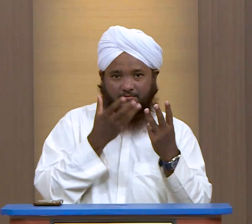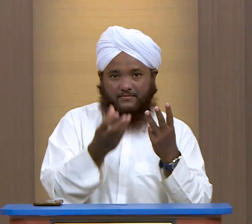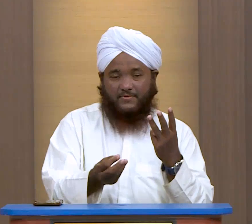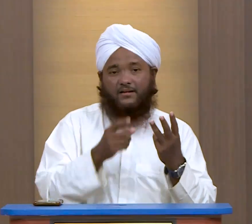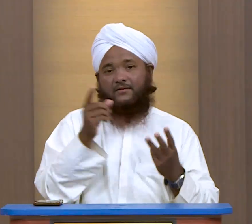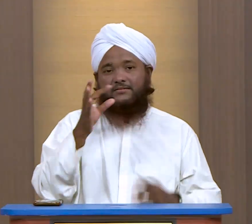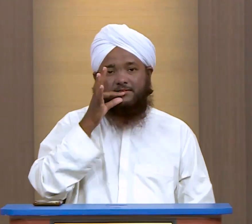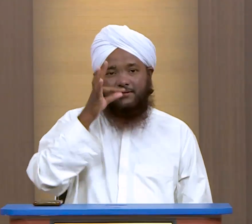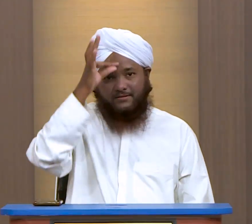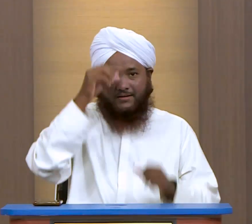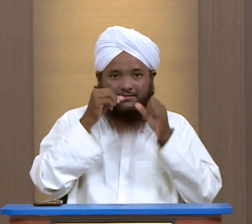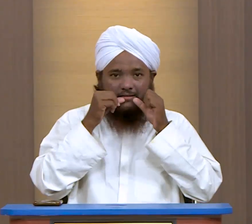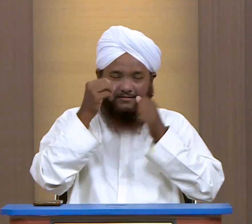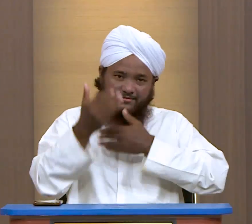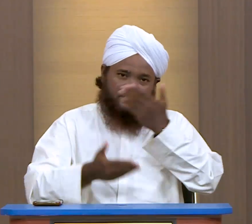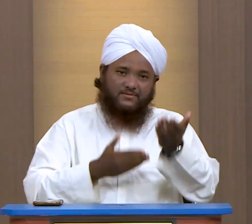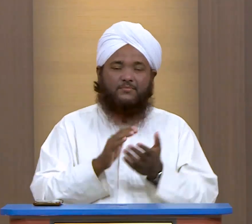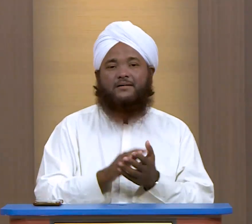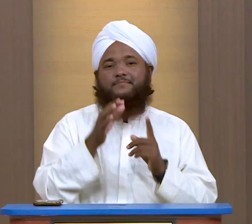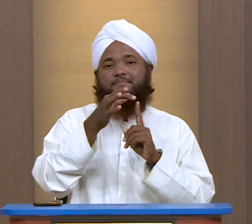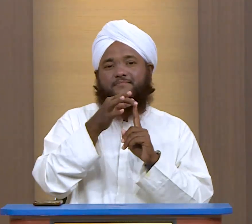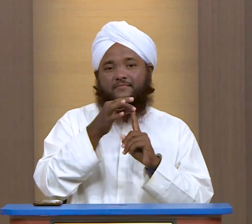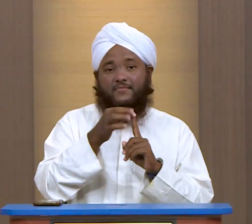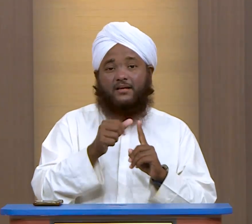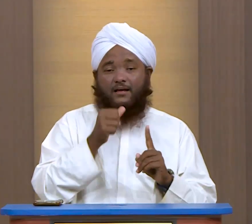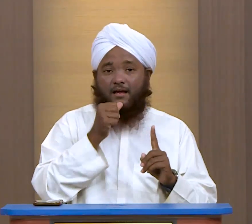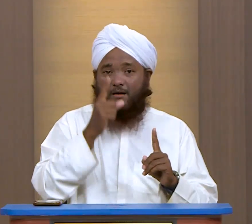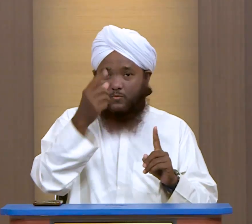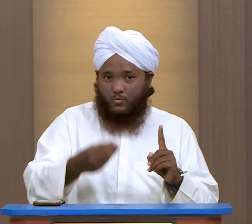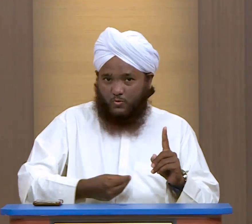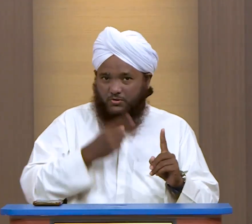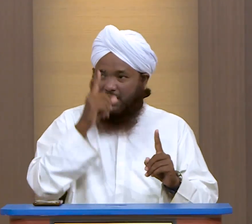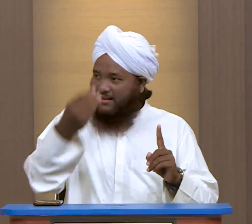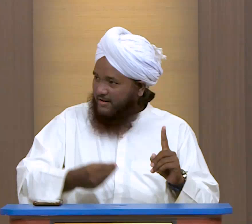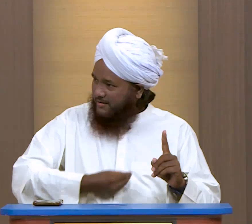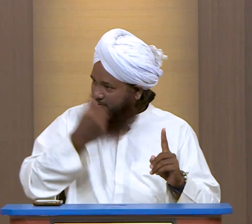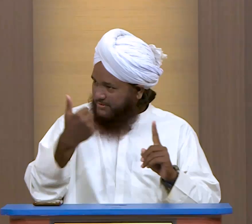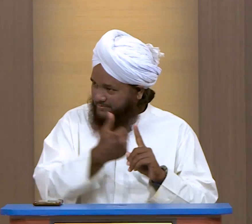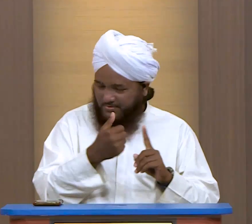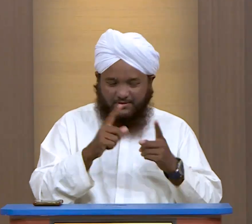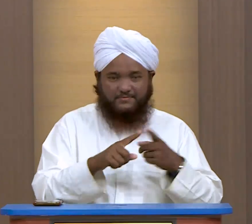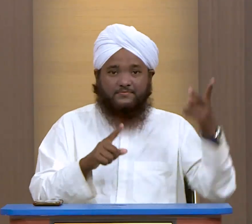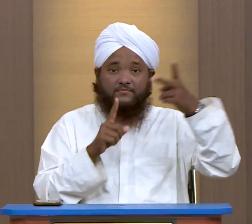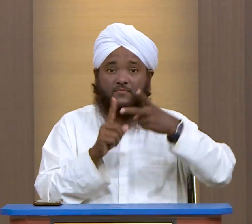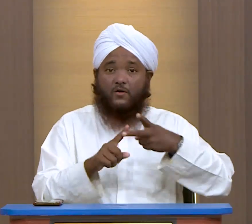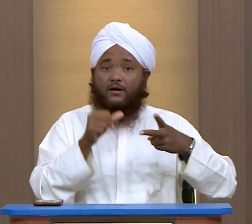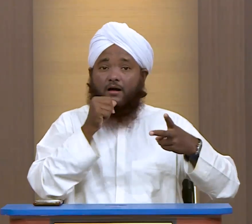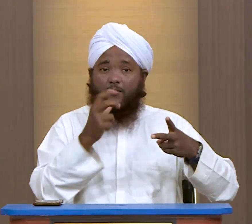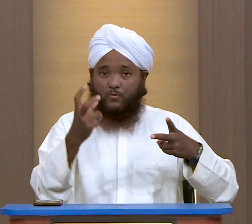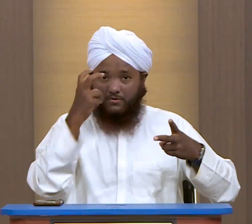سنتے ہیں۔ نمبر 1، والد کی رضا میں اللہ پاک کی رضا ہے اور والد کی ناراضی میں اللہ پاک کی ناراضی ہے۔